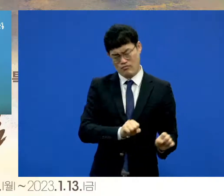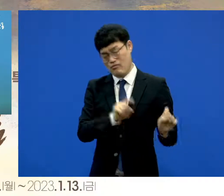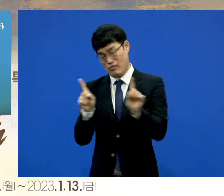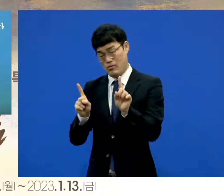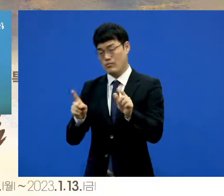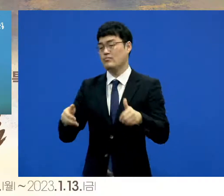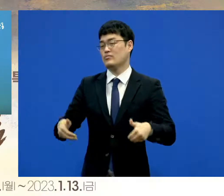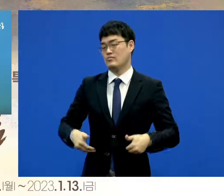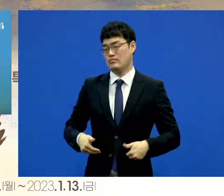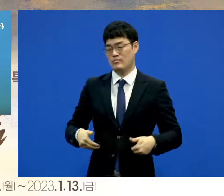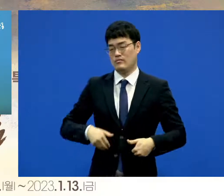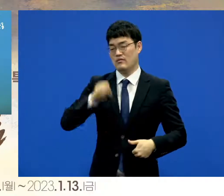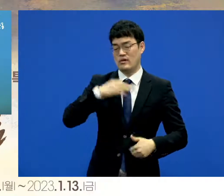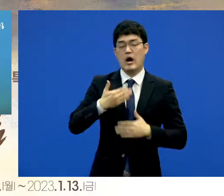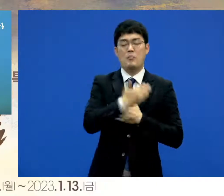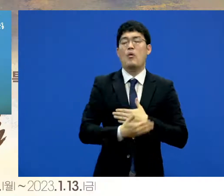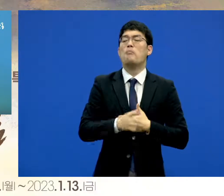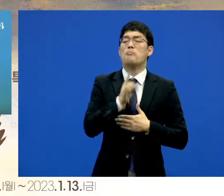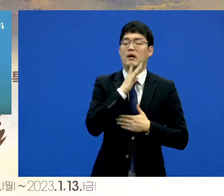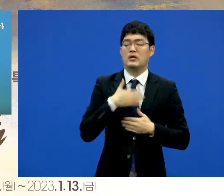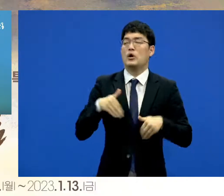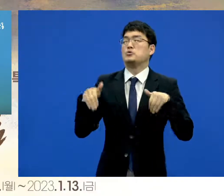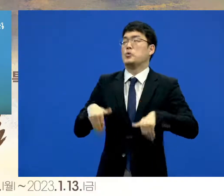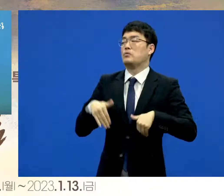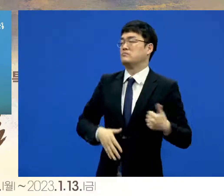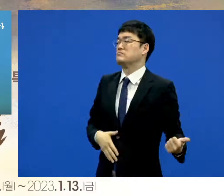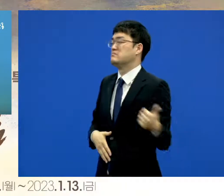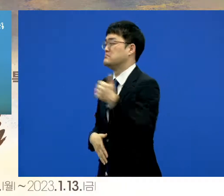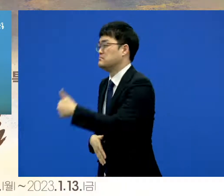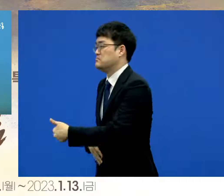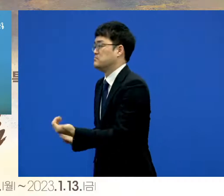탕자가 스스로 깨뜨린 관계를 회복하느니 우선입니다.